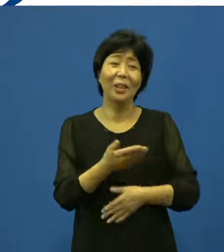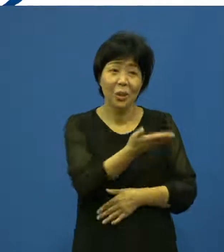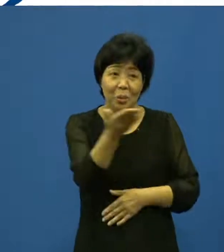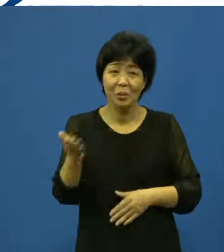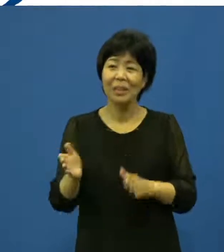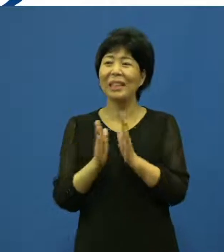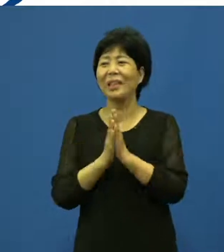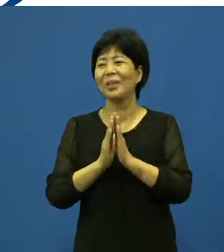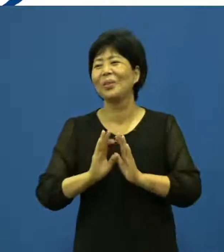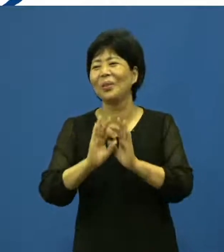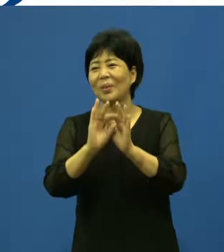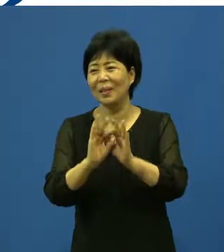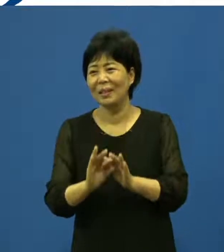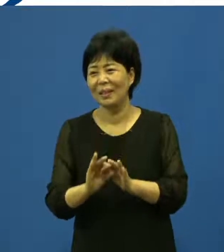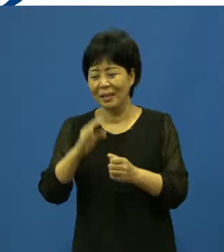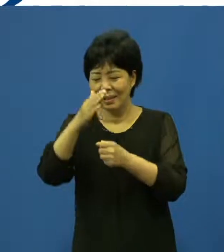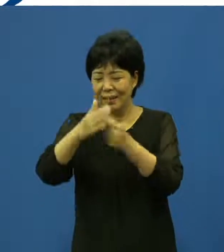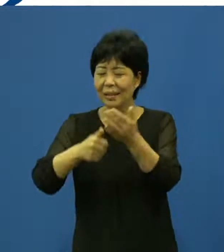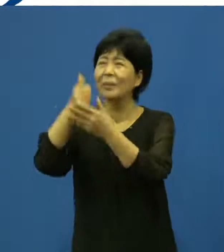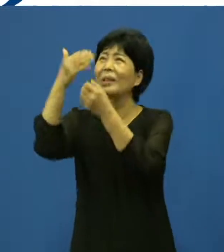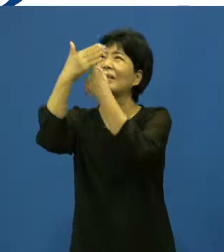하나님의 은혜에